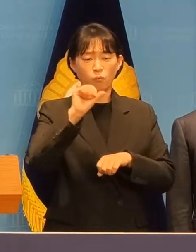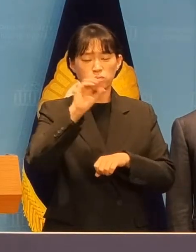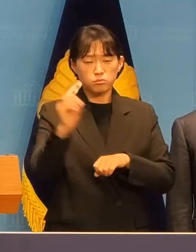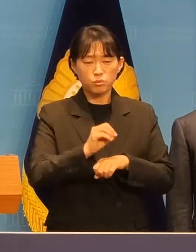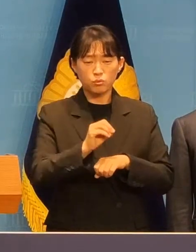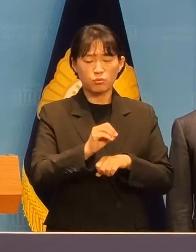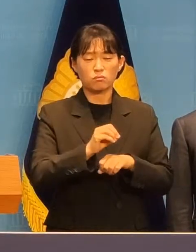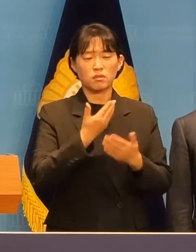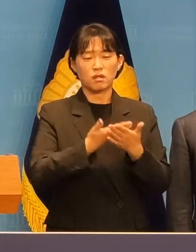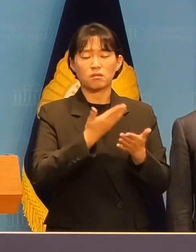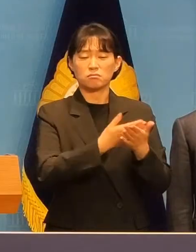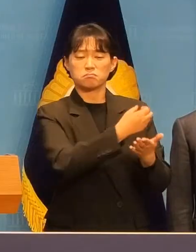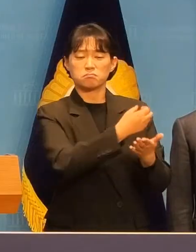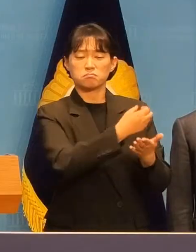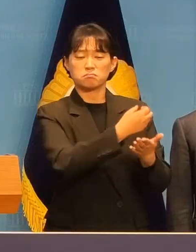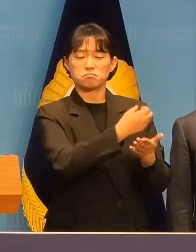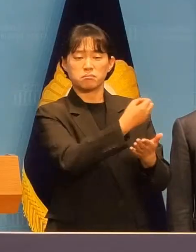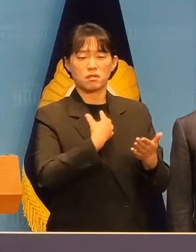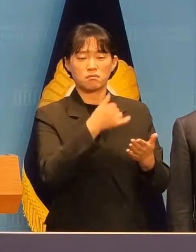확인서를 보내기도 했습니다.